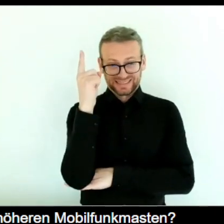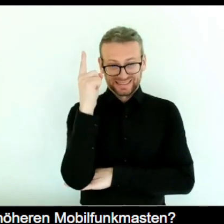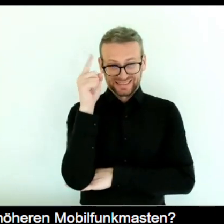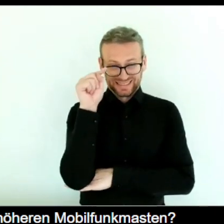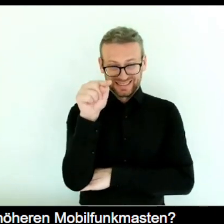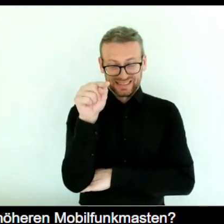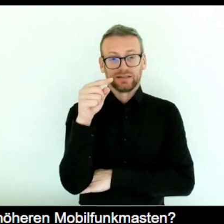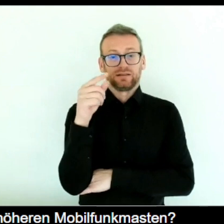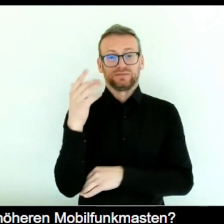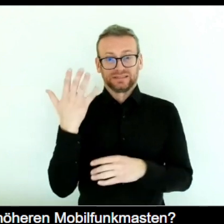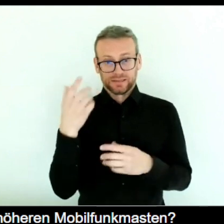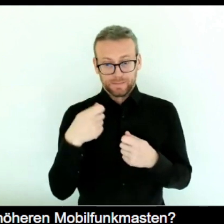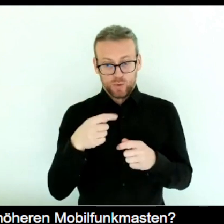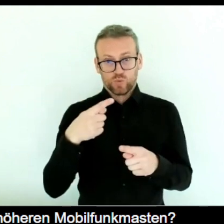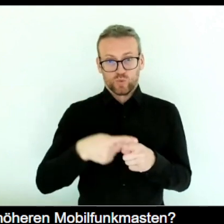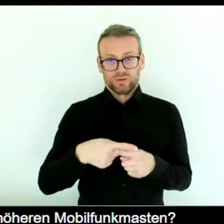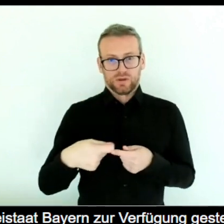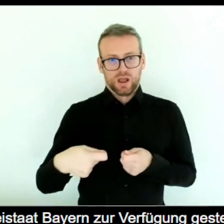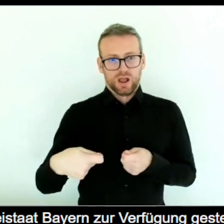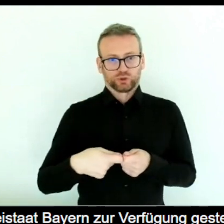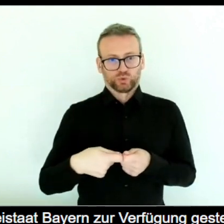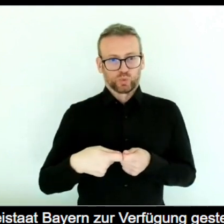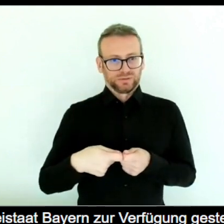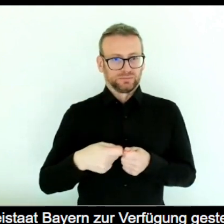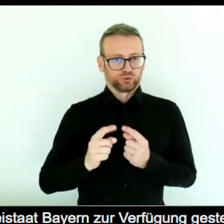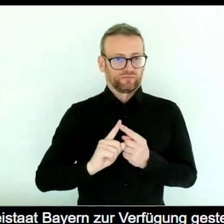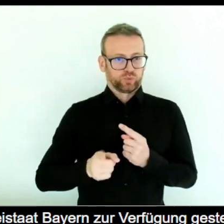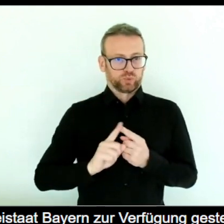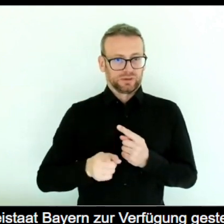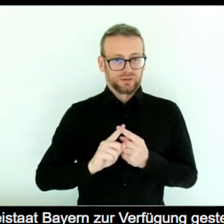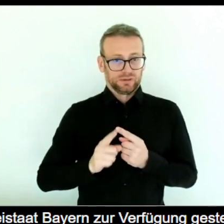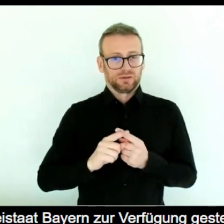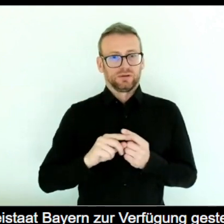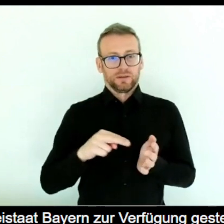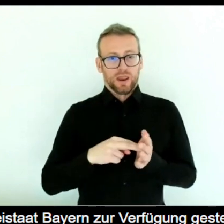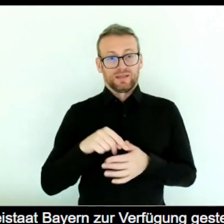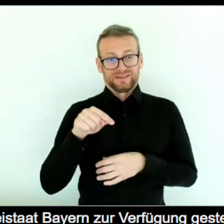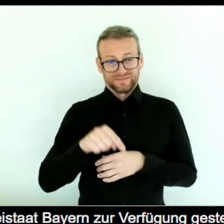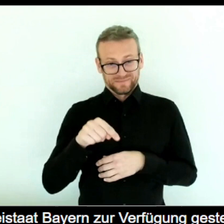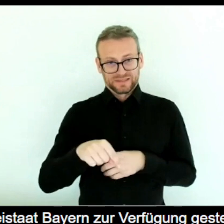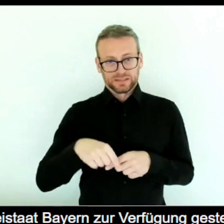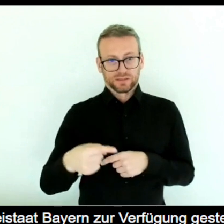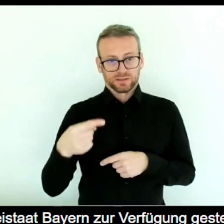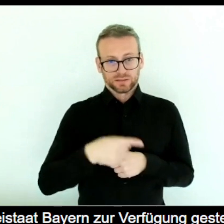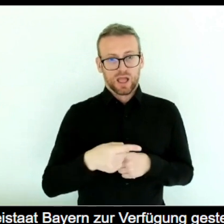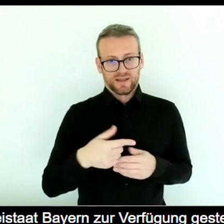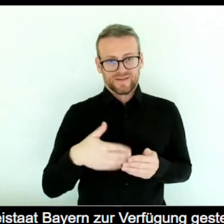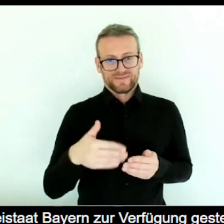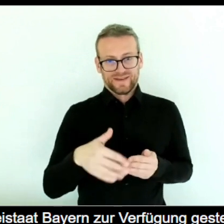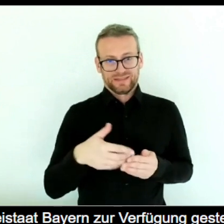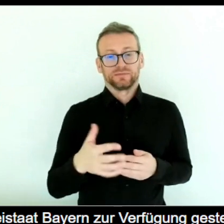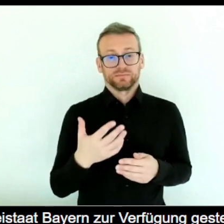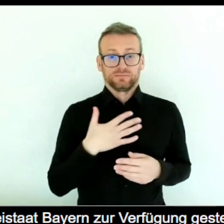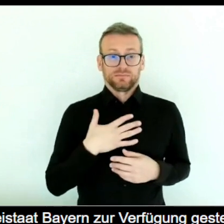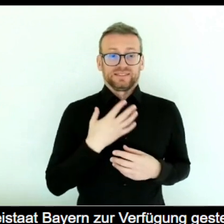hinein. Aber dann müssten wir weitermachen können. Und wenn die EU sagt an der